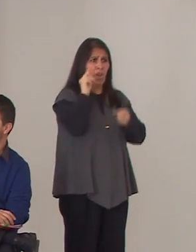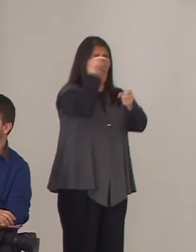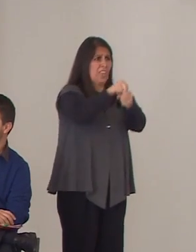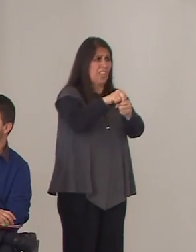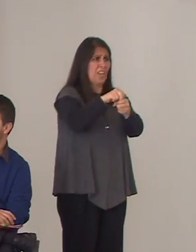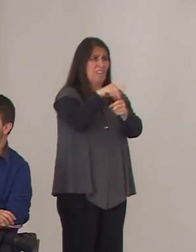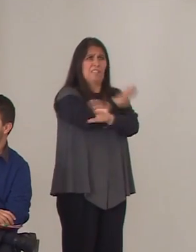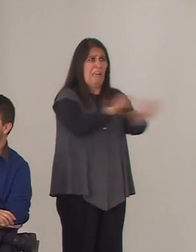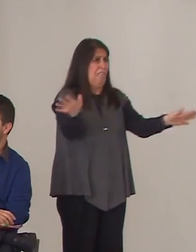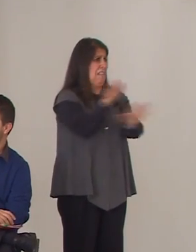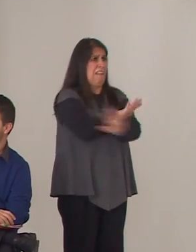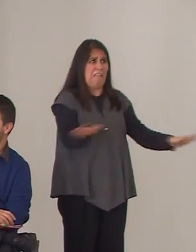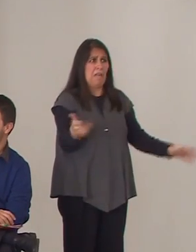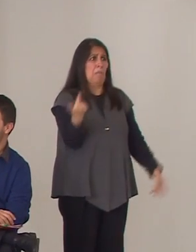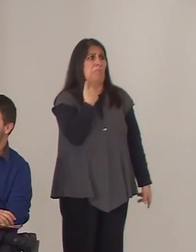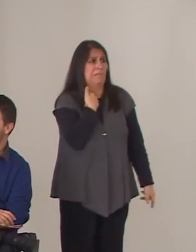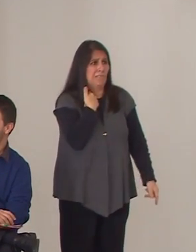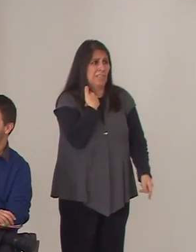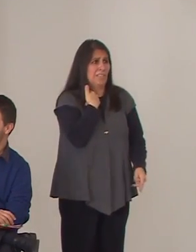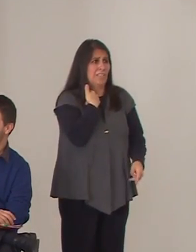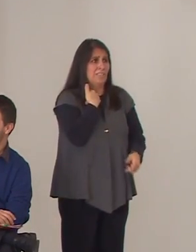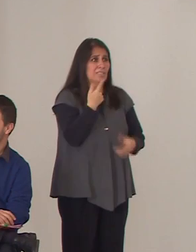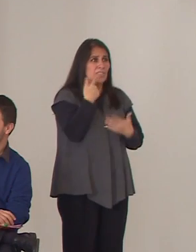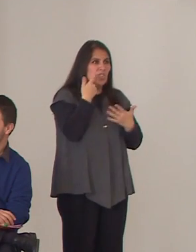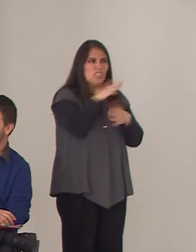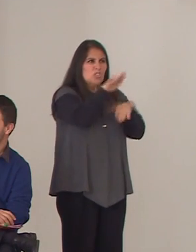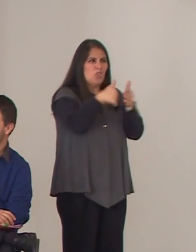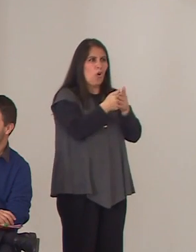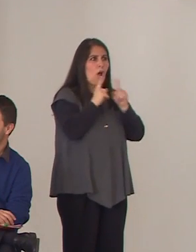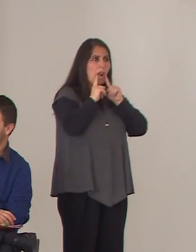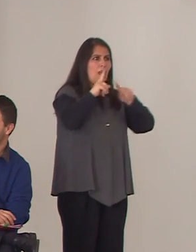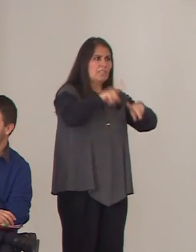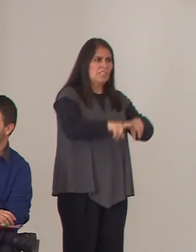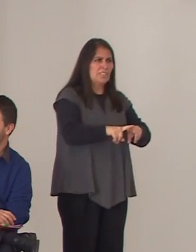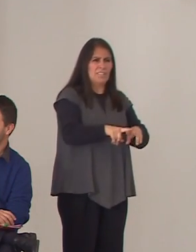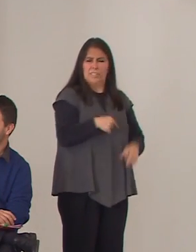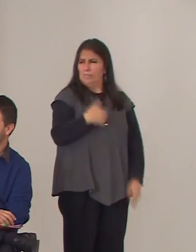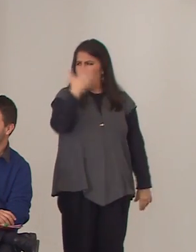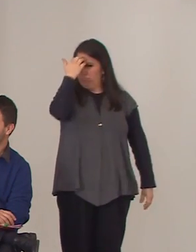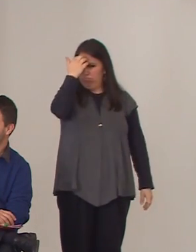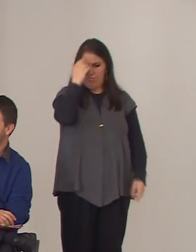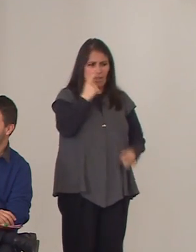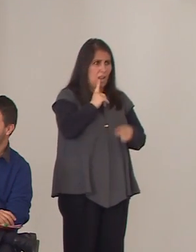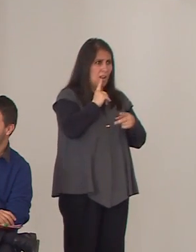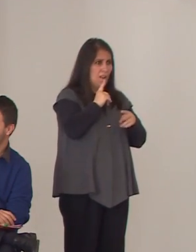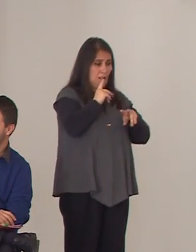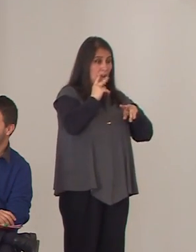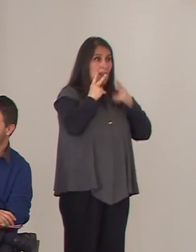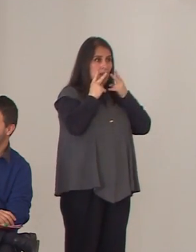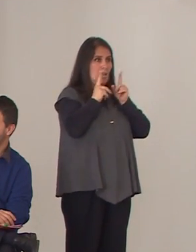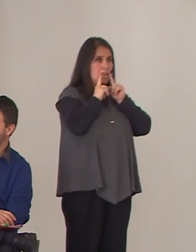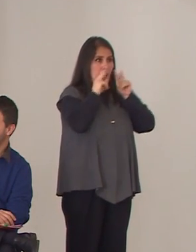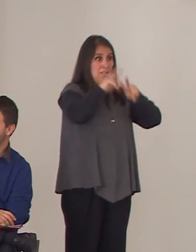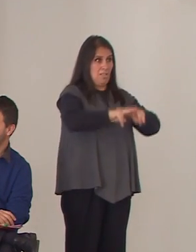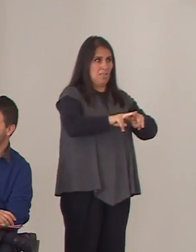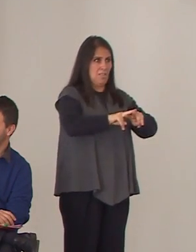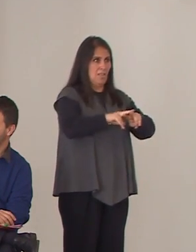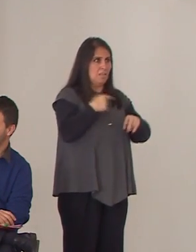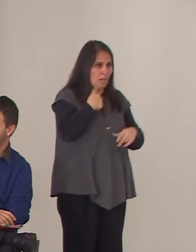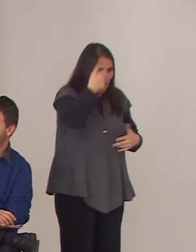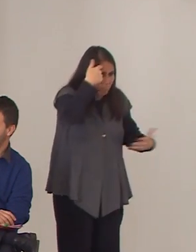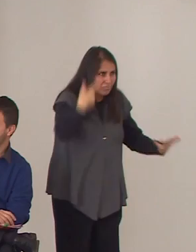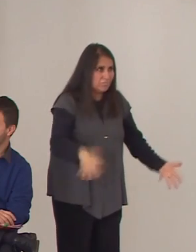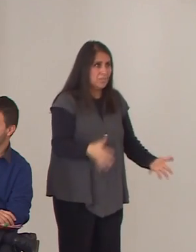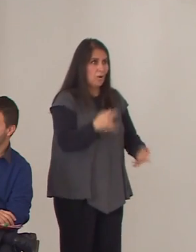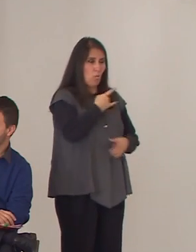Derecho romano, el primer semestre en latín, es uno queda perdido, y en la universidad más pública del país, en la más rebelde,